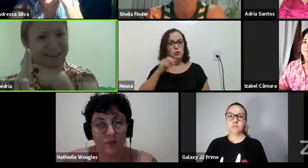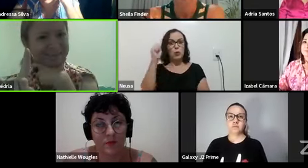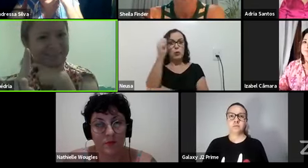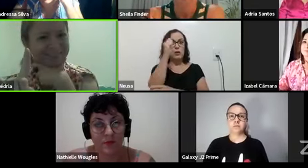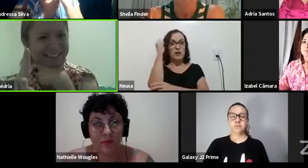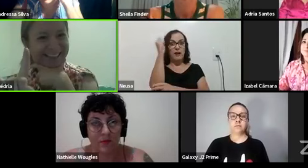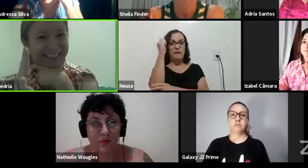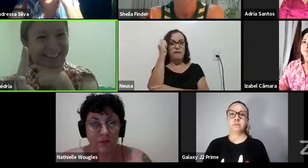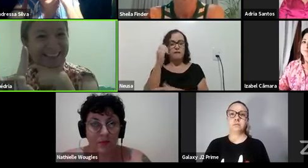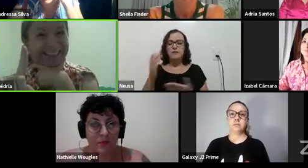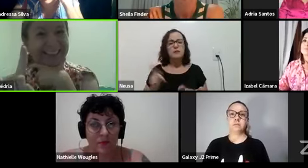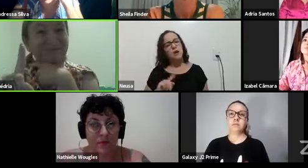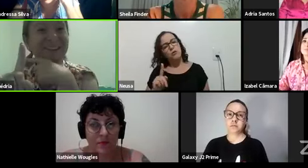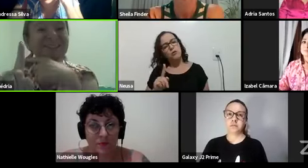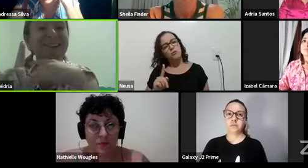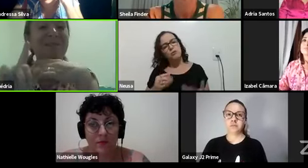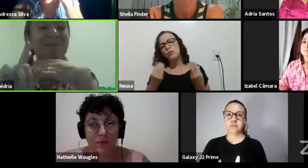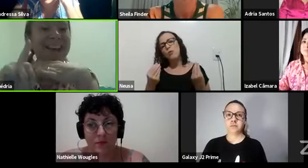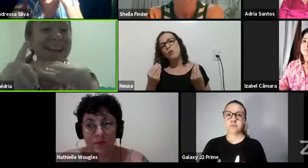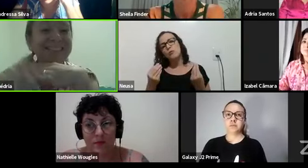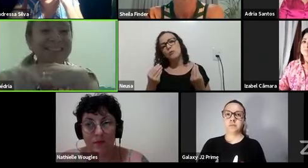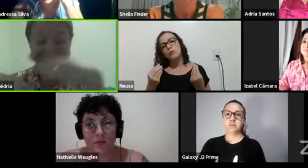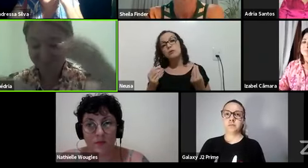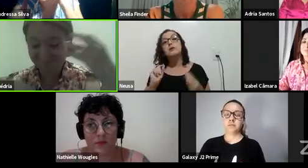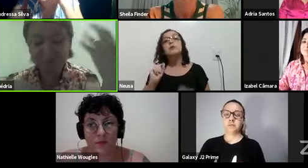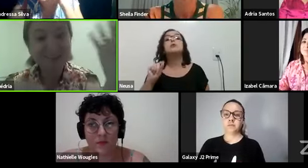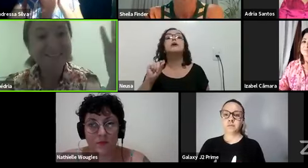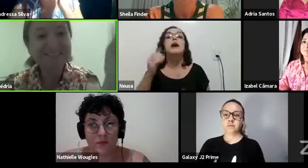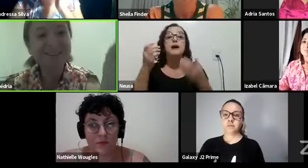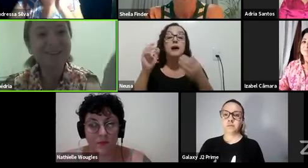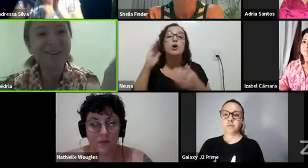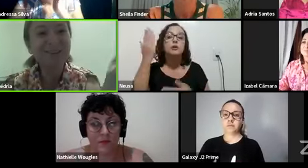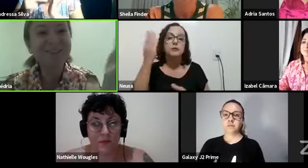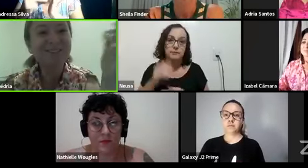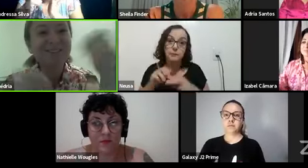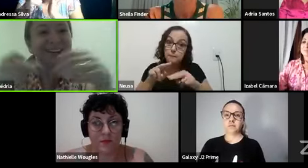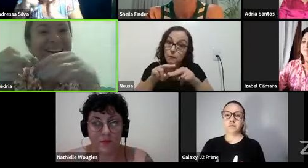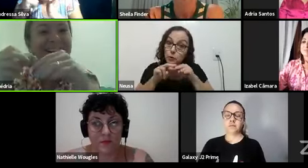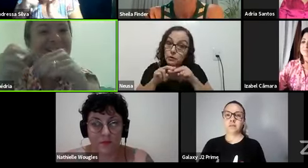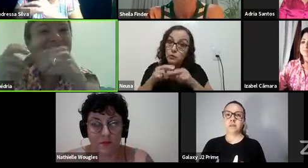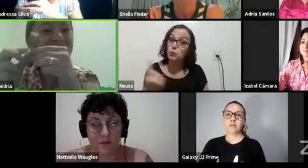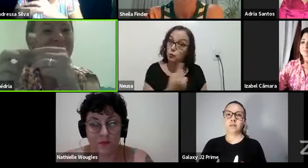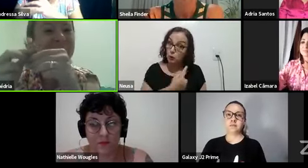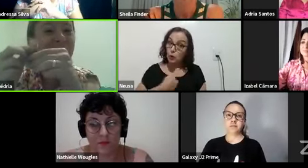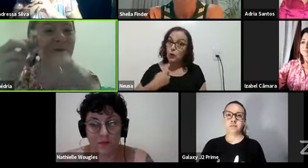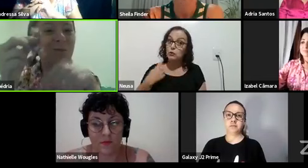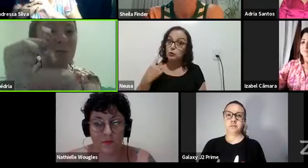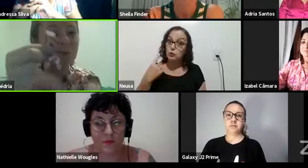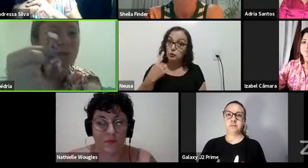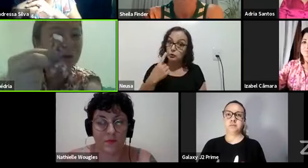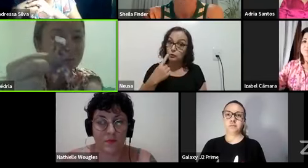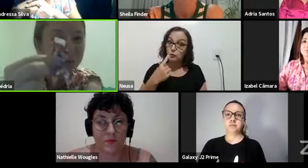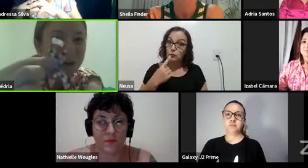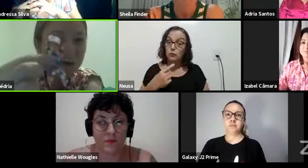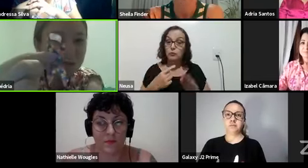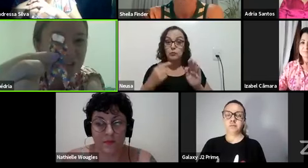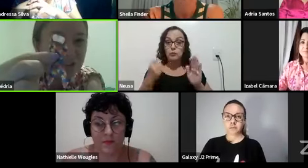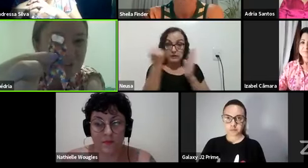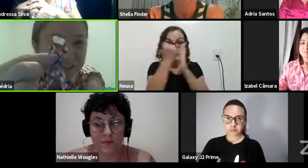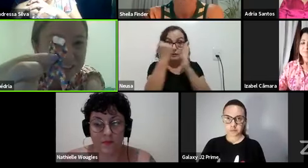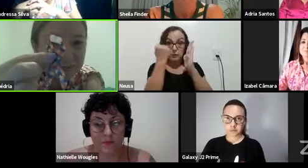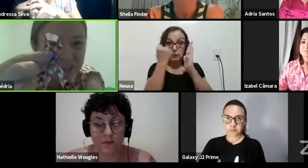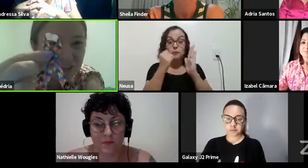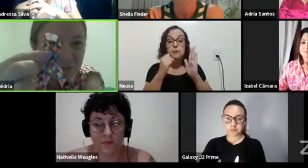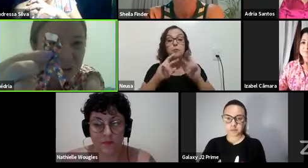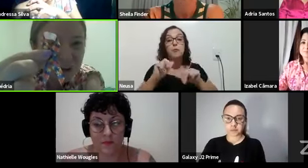autista severa, né? Mas o que acontece? Por isso que o nosso símbolo mudou, porque o